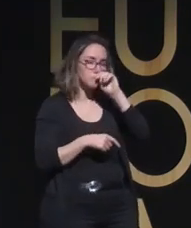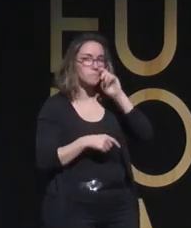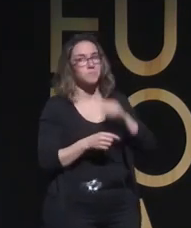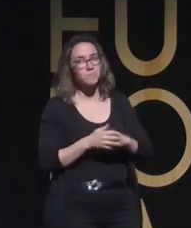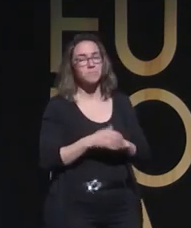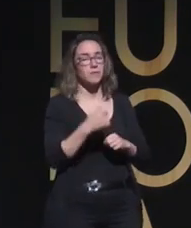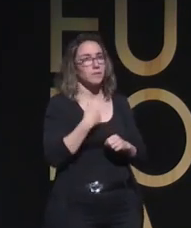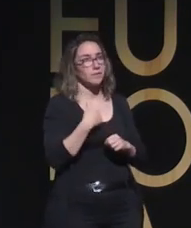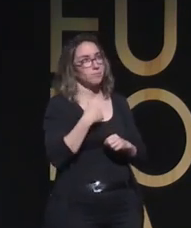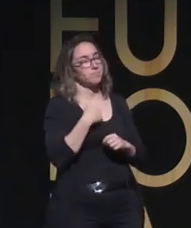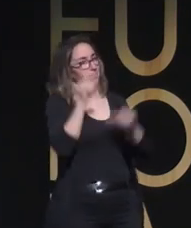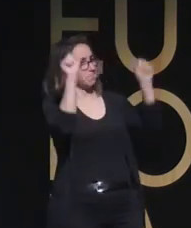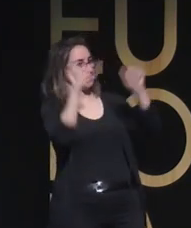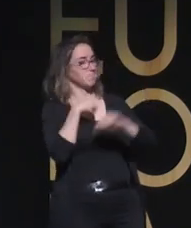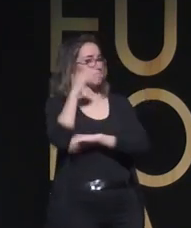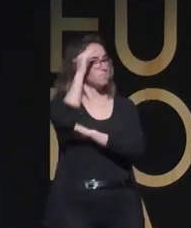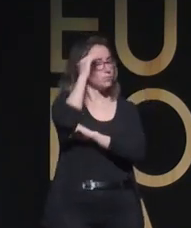que me ha surgido cuando te estaba escuchando